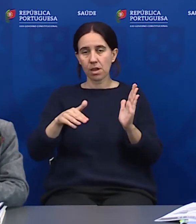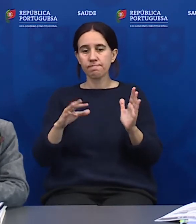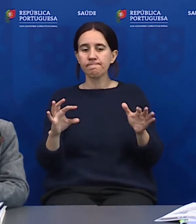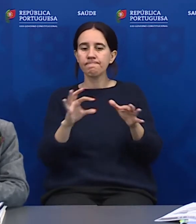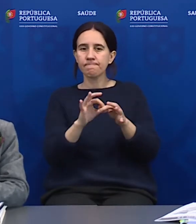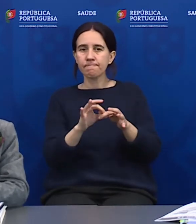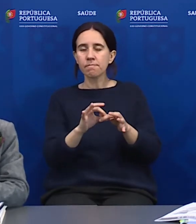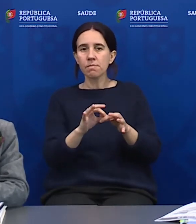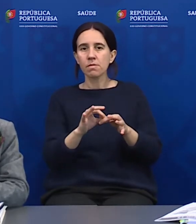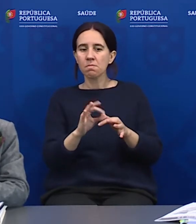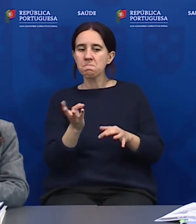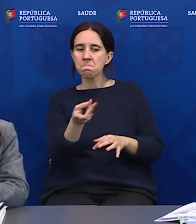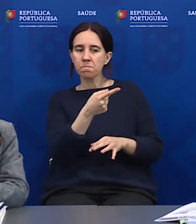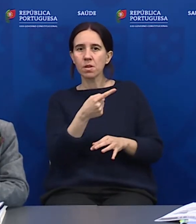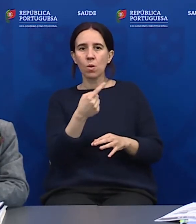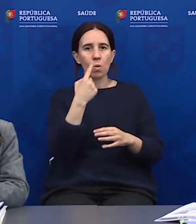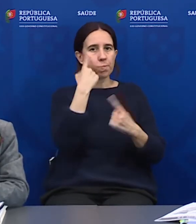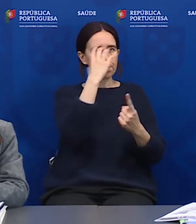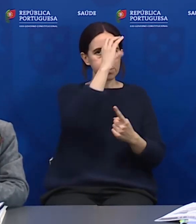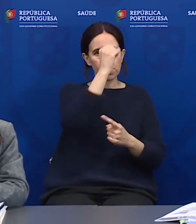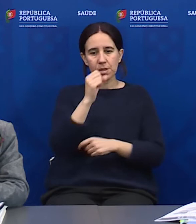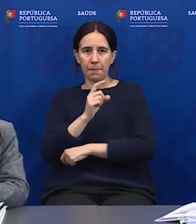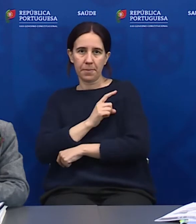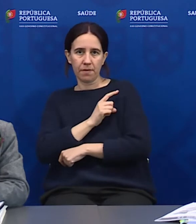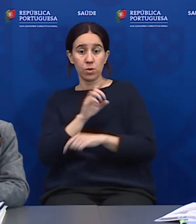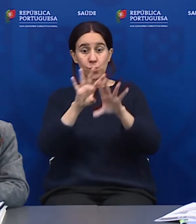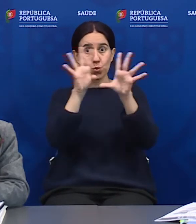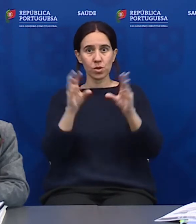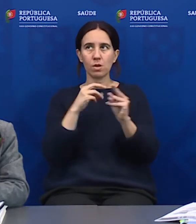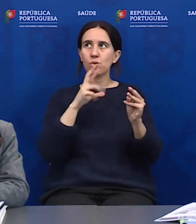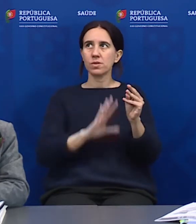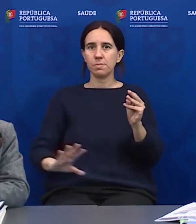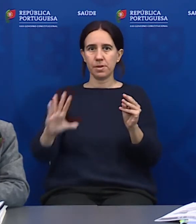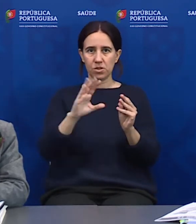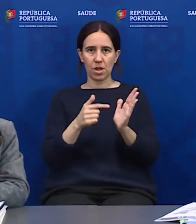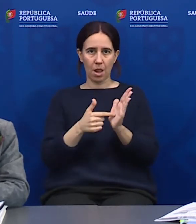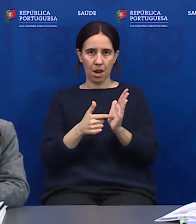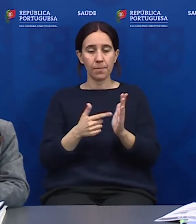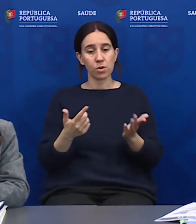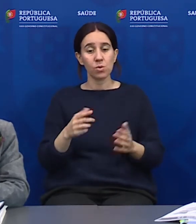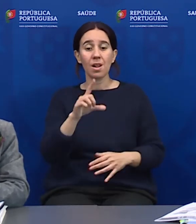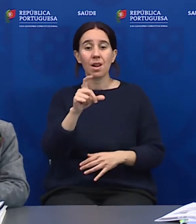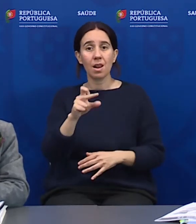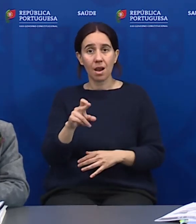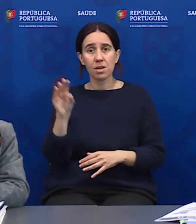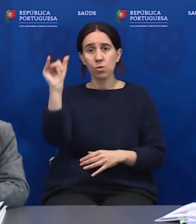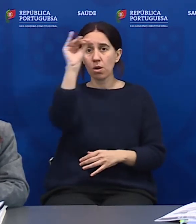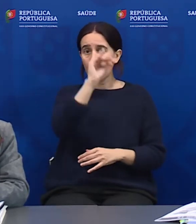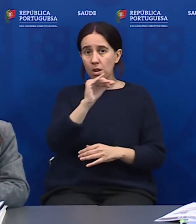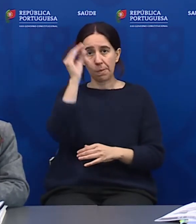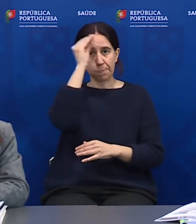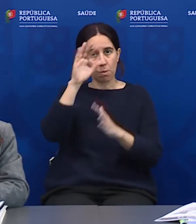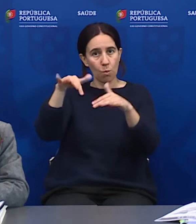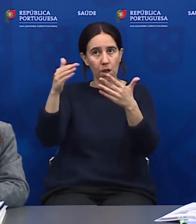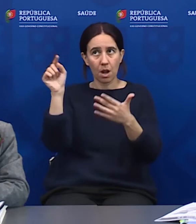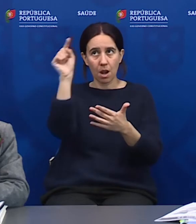a capacidade instalada pública-privada, portanto, a total da capacidade do nosso país. E, portanto, um lar em qualquer localidade